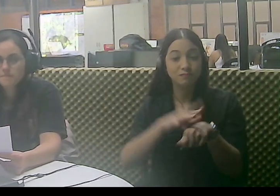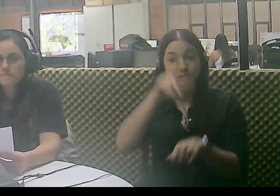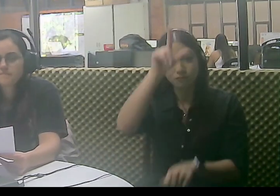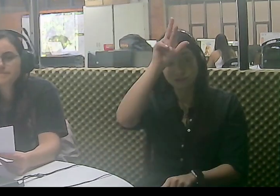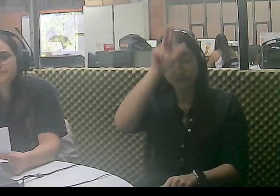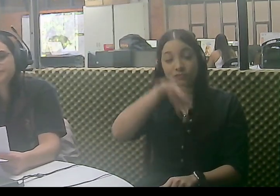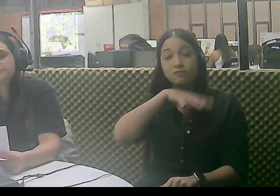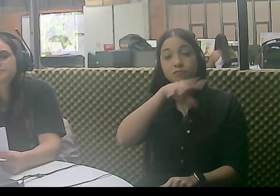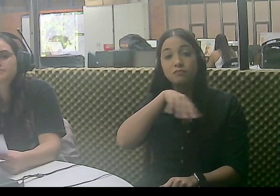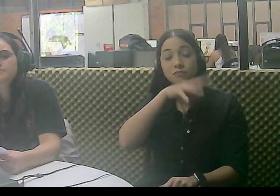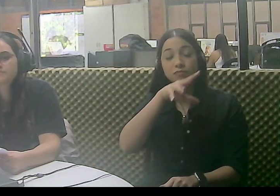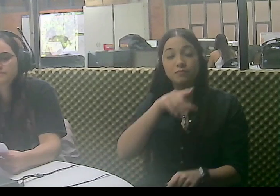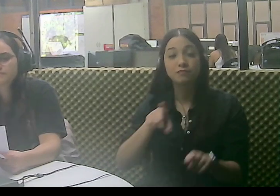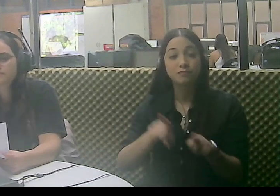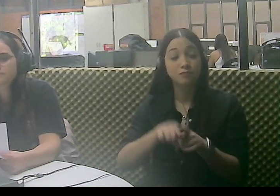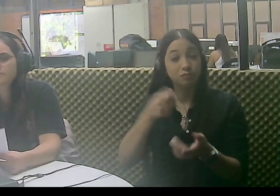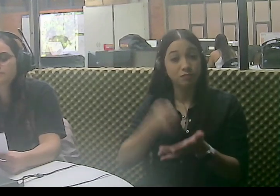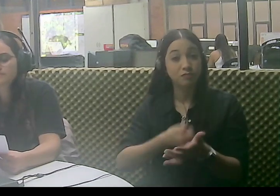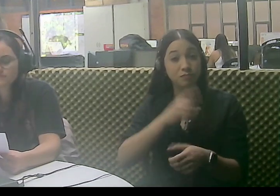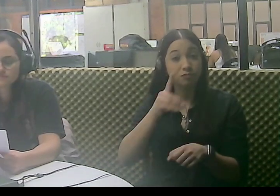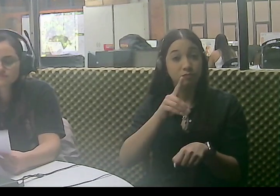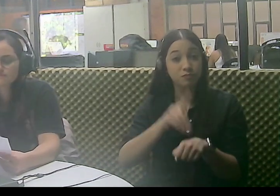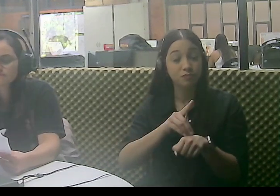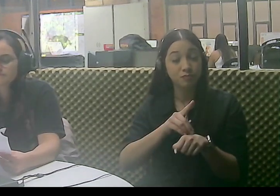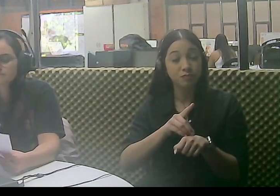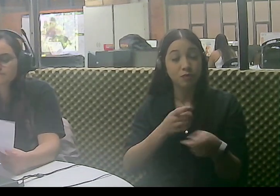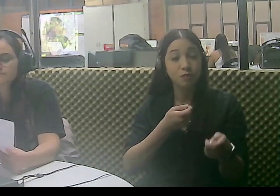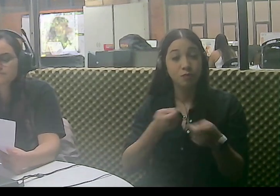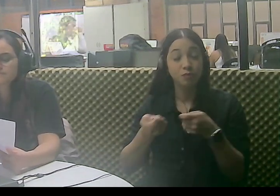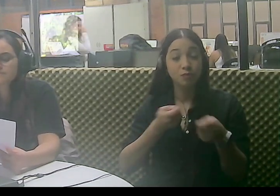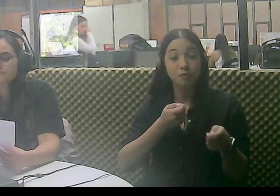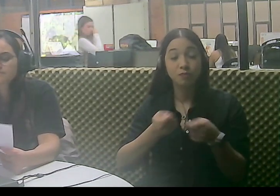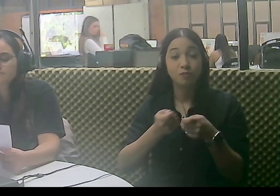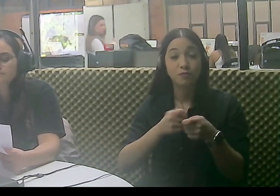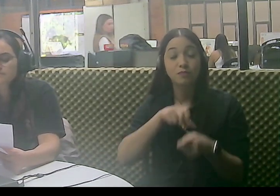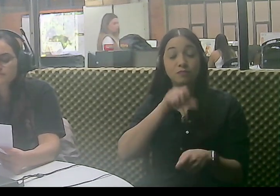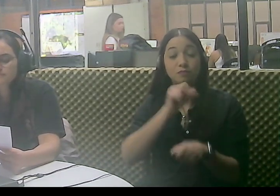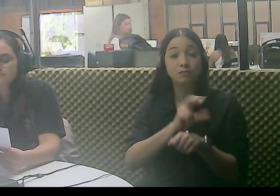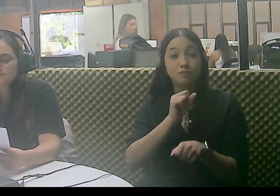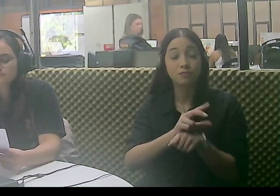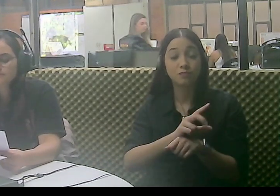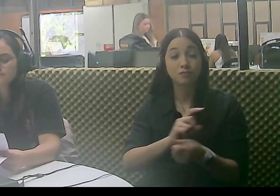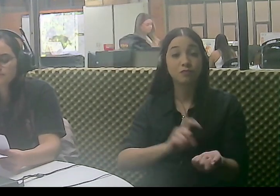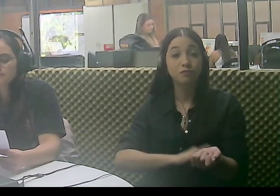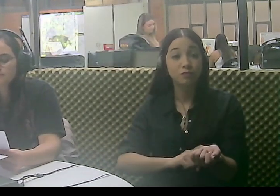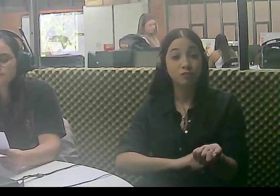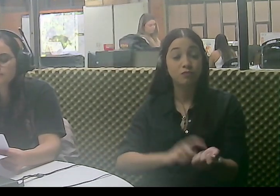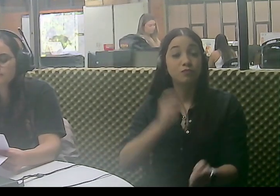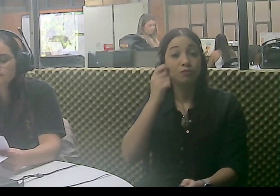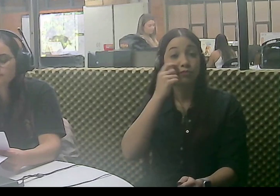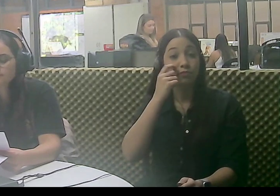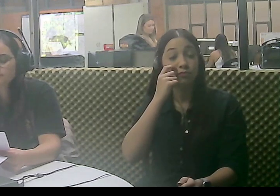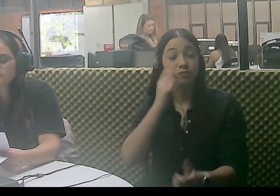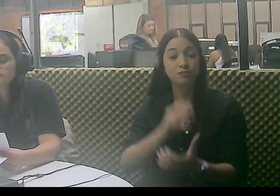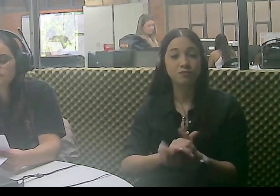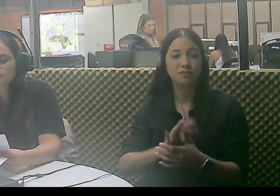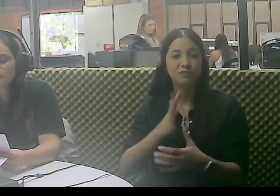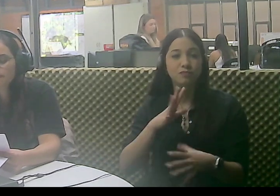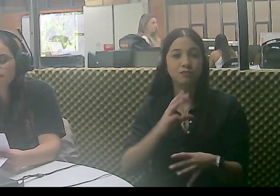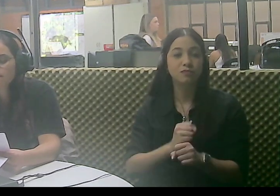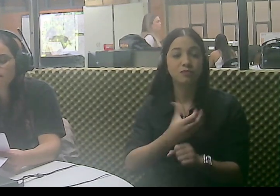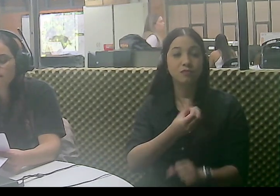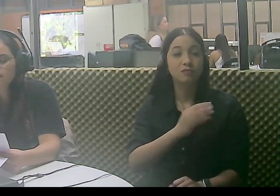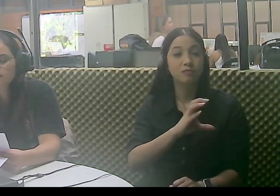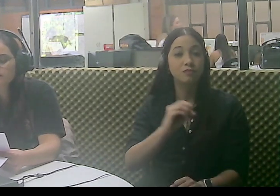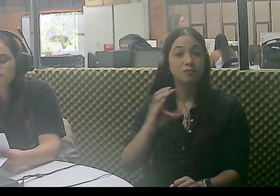insetos e animais. Além da batalha contra o Aedes, tem também o programa de controle de animais peçonhentos, raiva e roedores. São mais ou menos